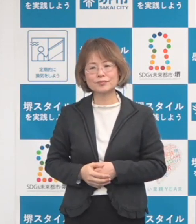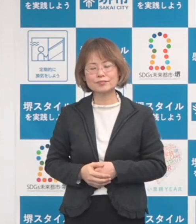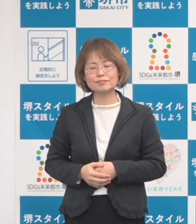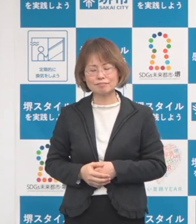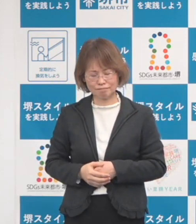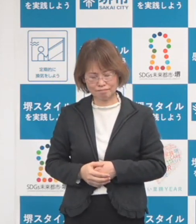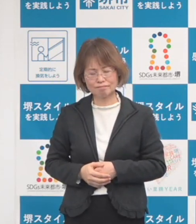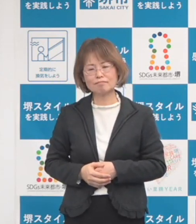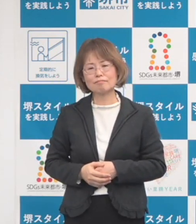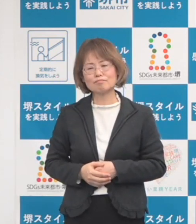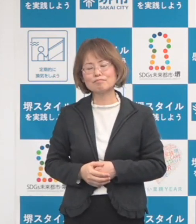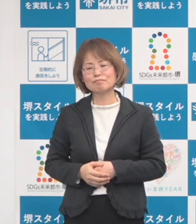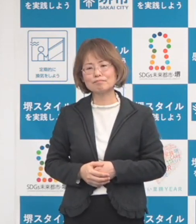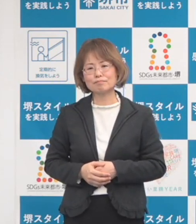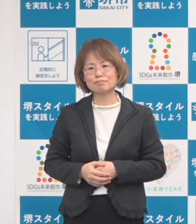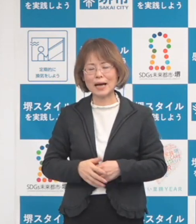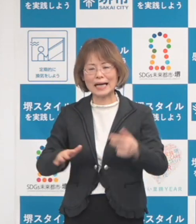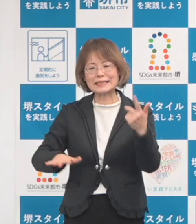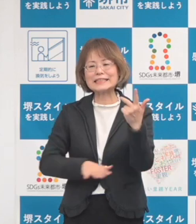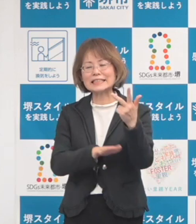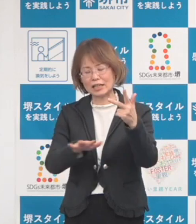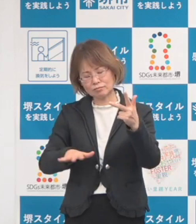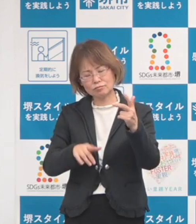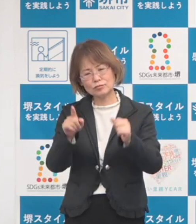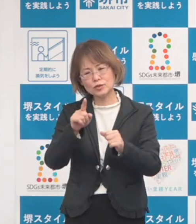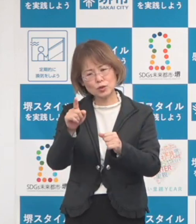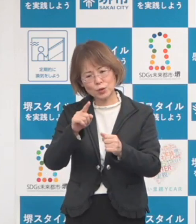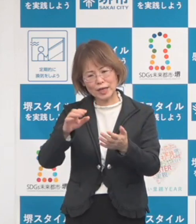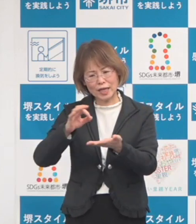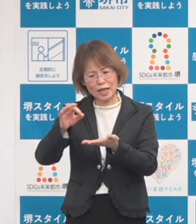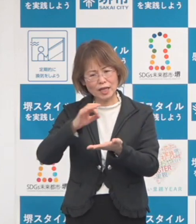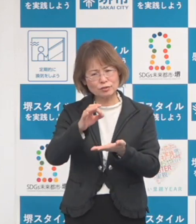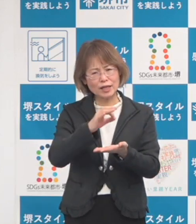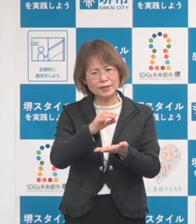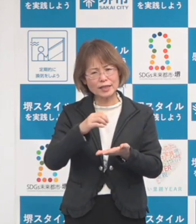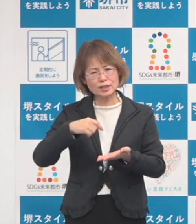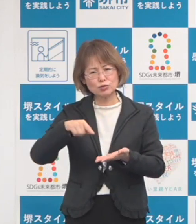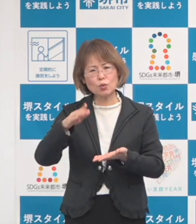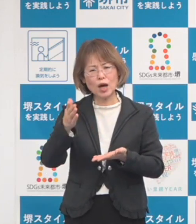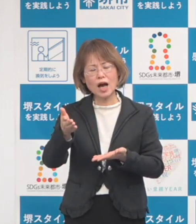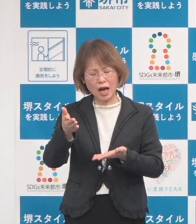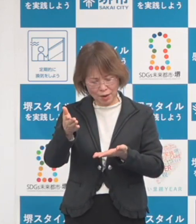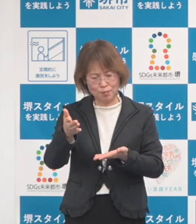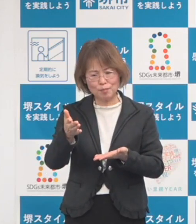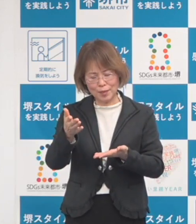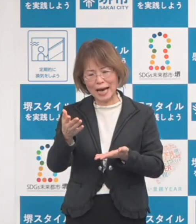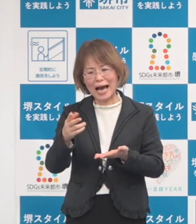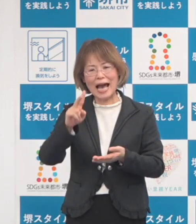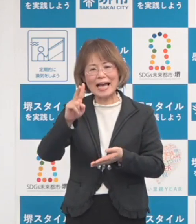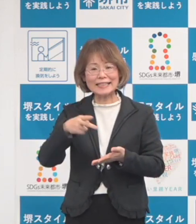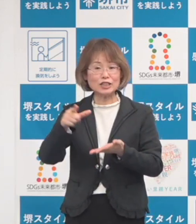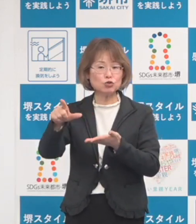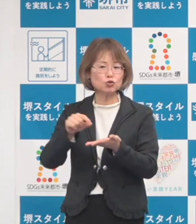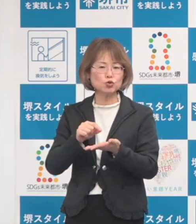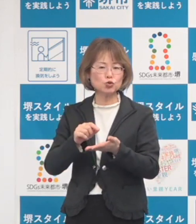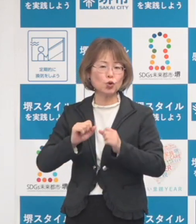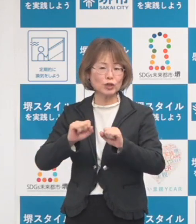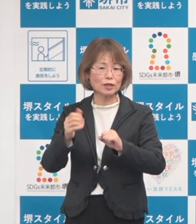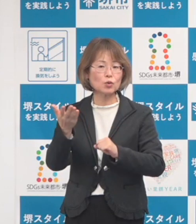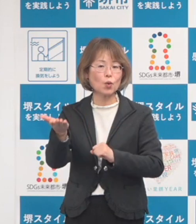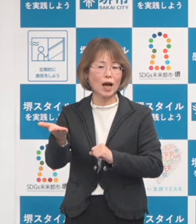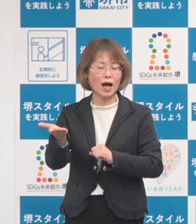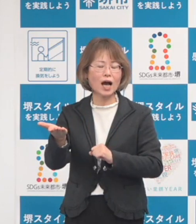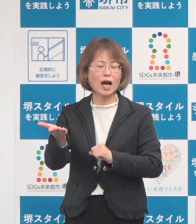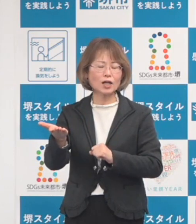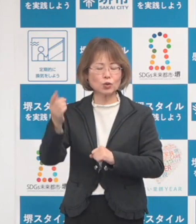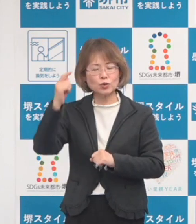有効活用できるか、使い捨てではなくて使い回しリユース、もしくはその資源でもリサイクルを行うという